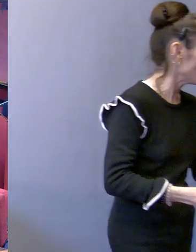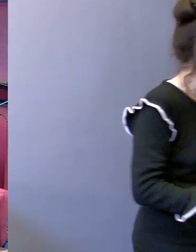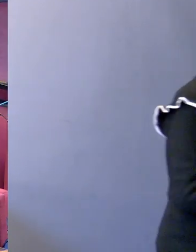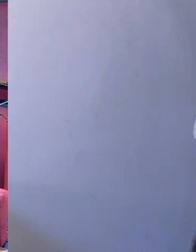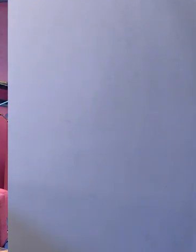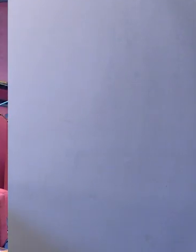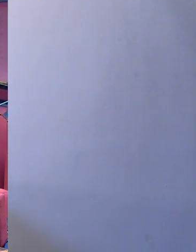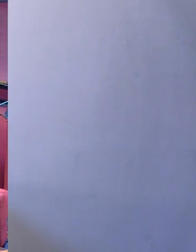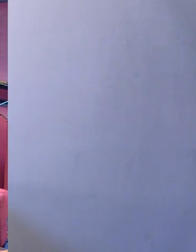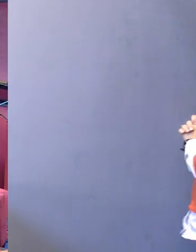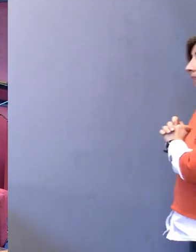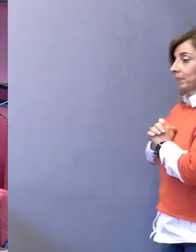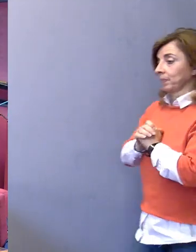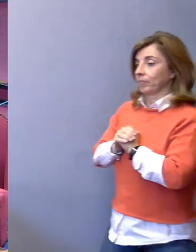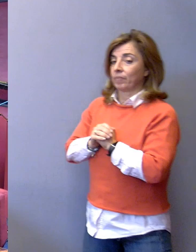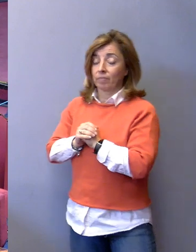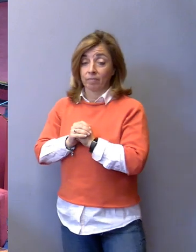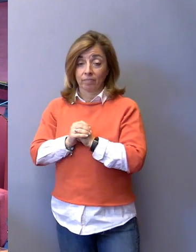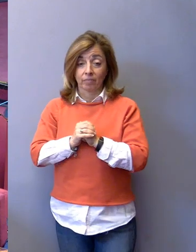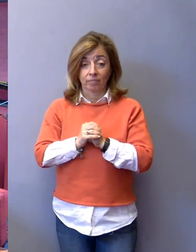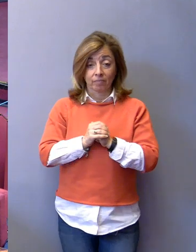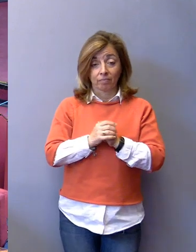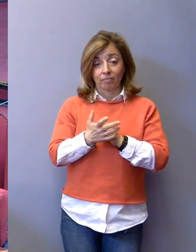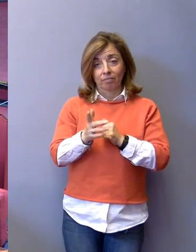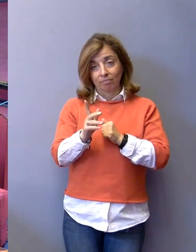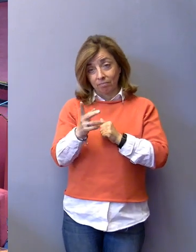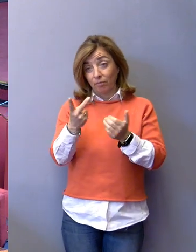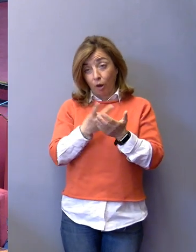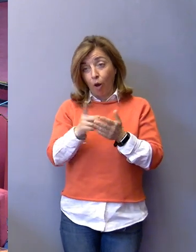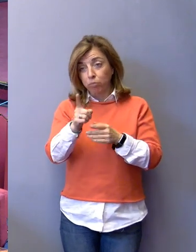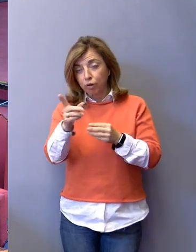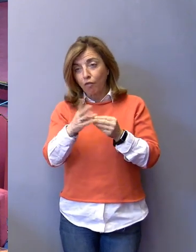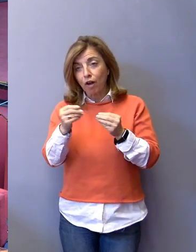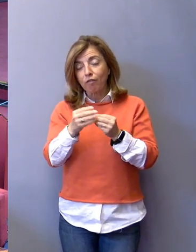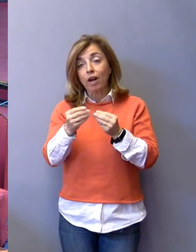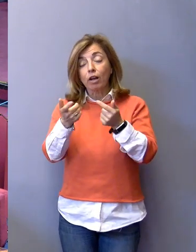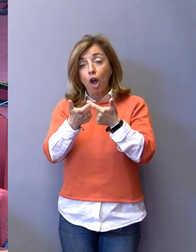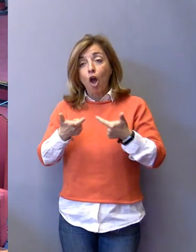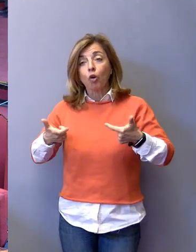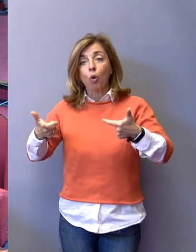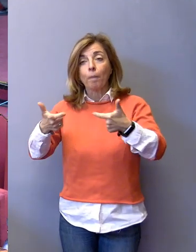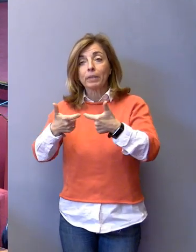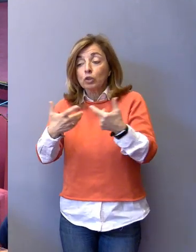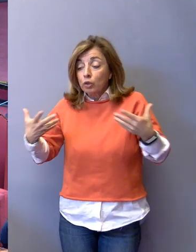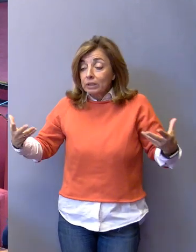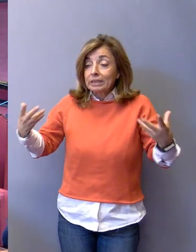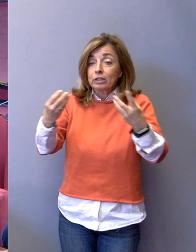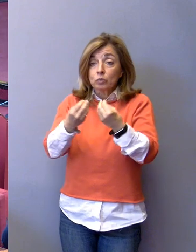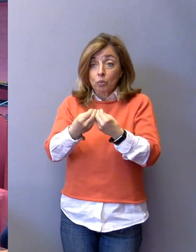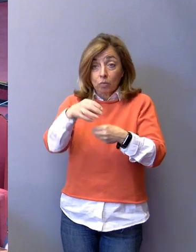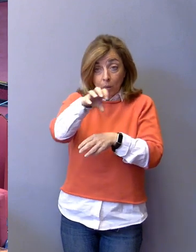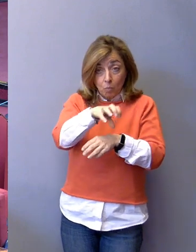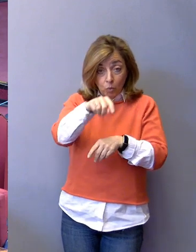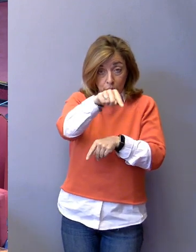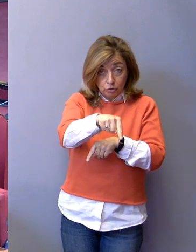più importante e non provate a fare commissioni consigliare congiunte e municipio perché assessore la blocco già e cioè devono venire qua eh Devono